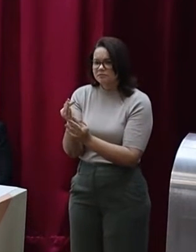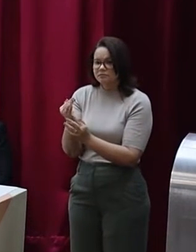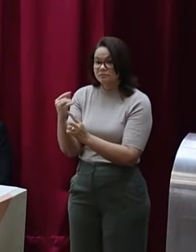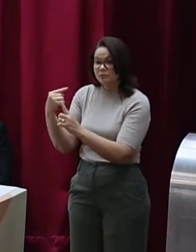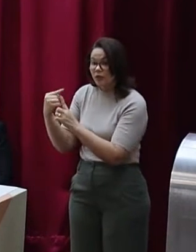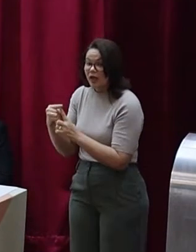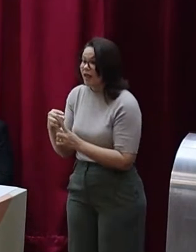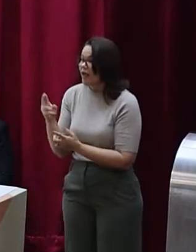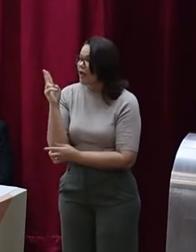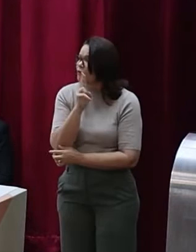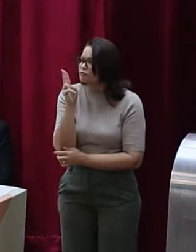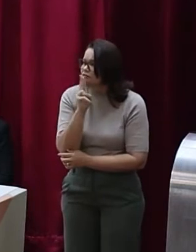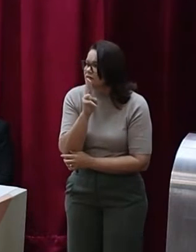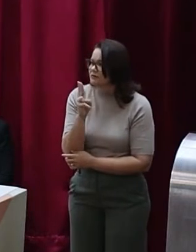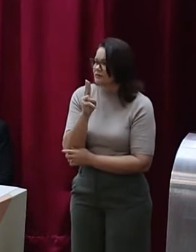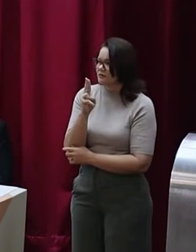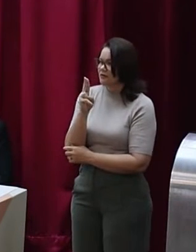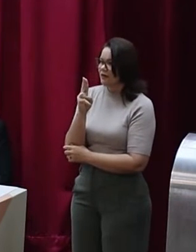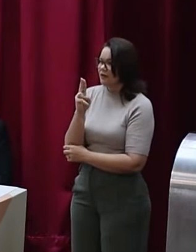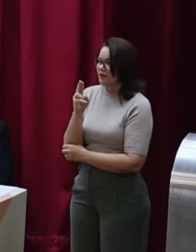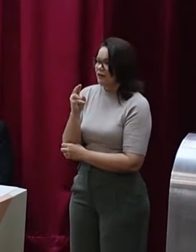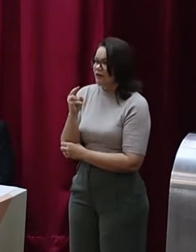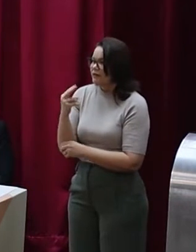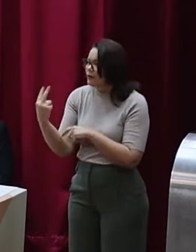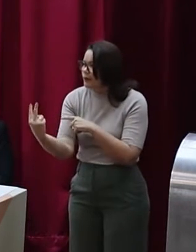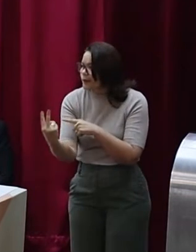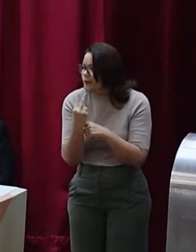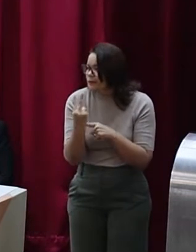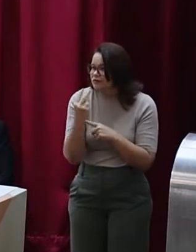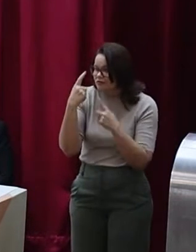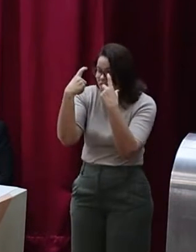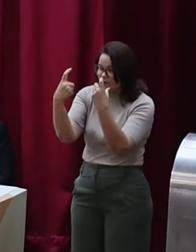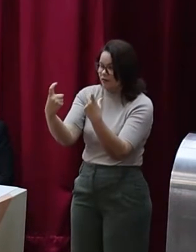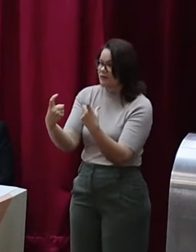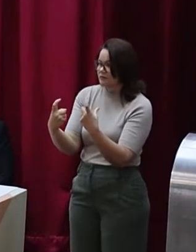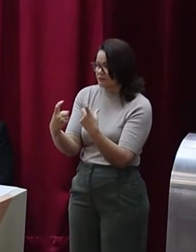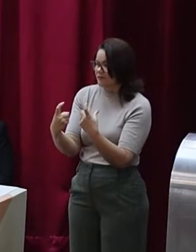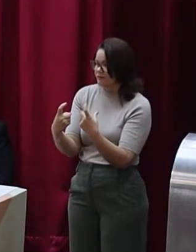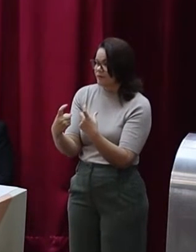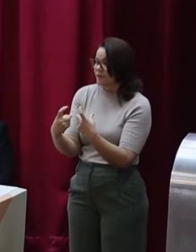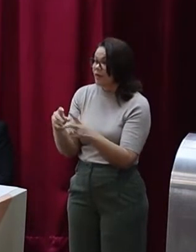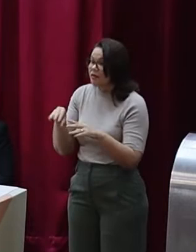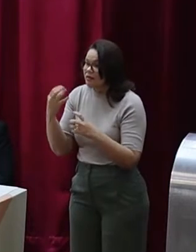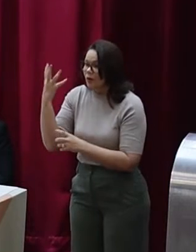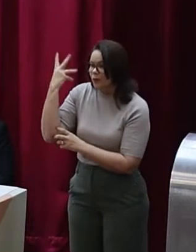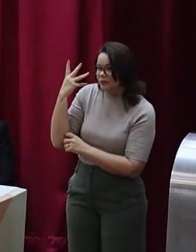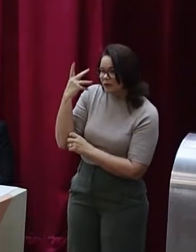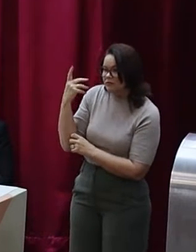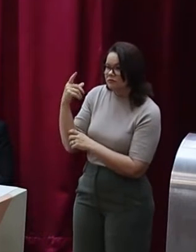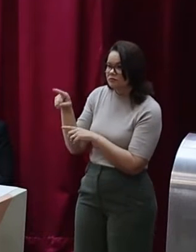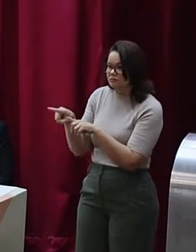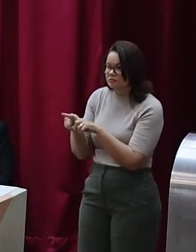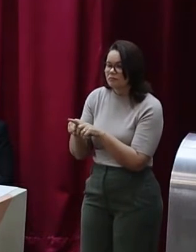a ver com a urgência de se proteger da violência, né? Então, nesse podcast, o Raul Santiago